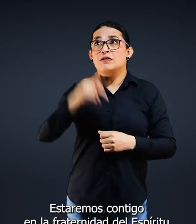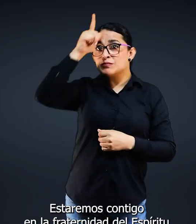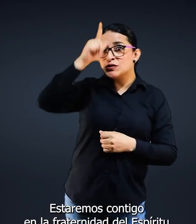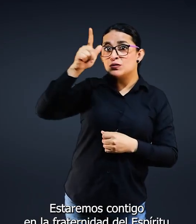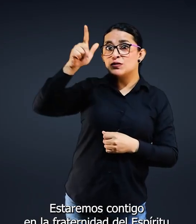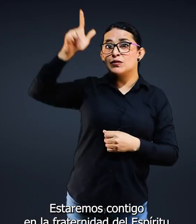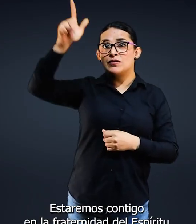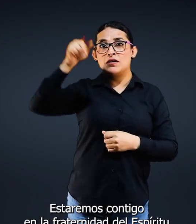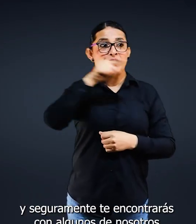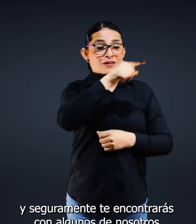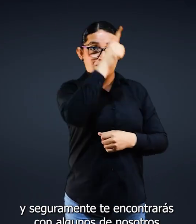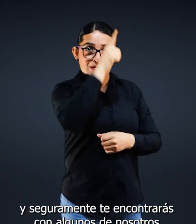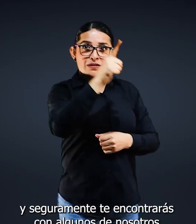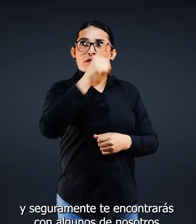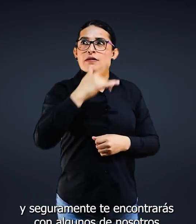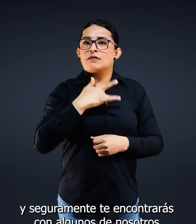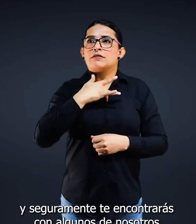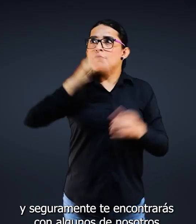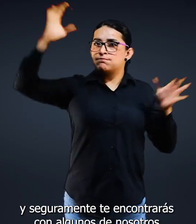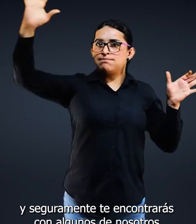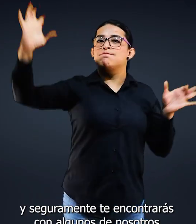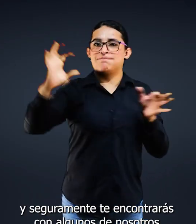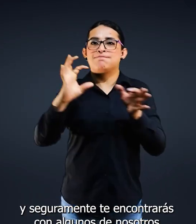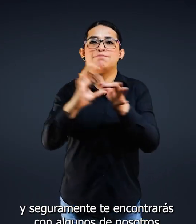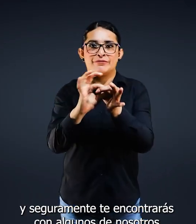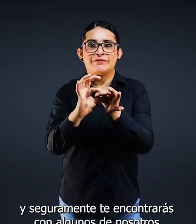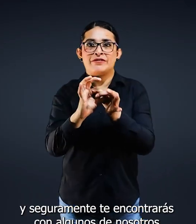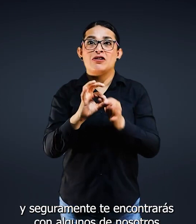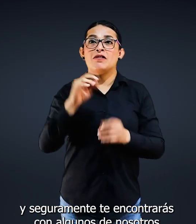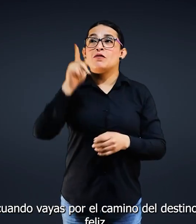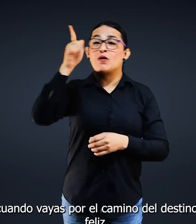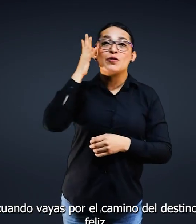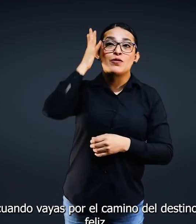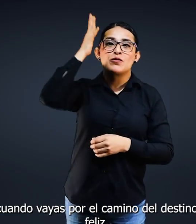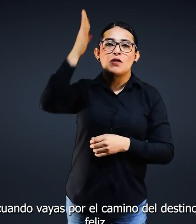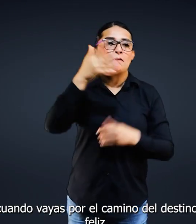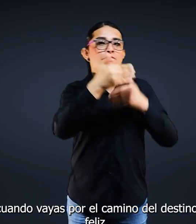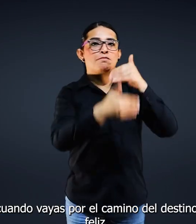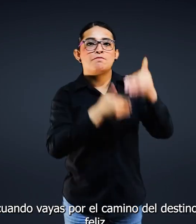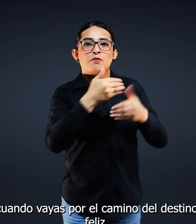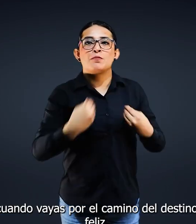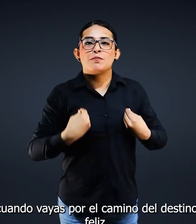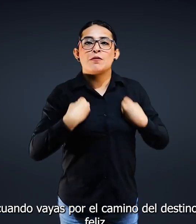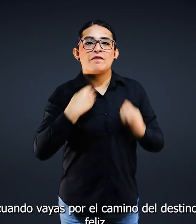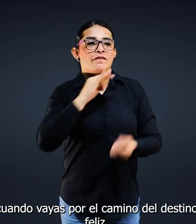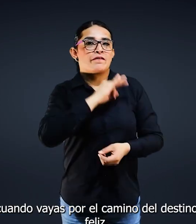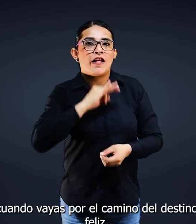del Espíritu, y seguramente te encontrarás con algunos de nosotros cuando vayas por el camino del destino feliz.